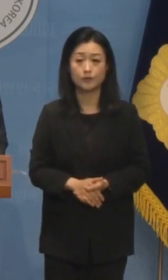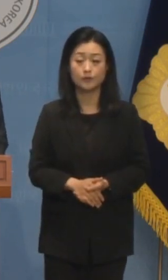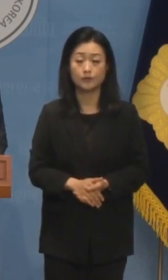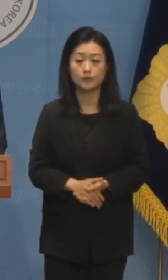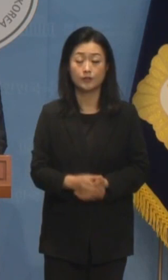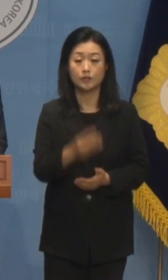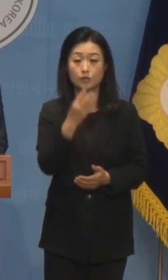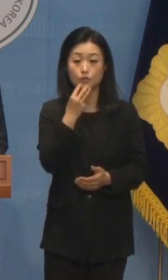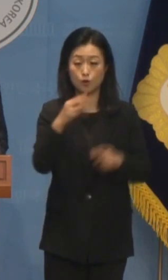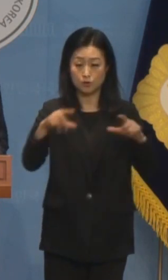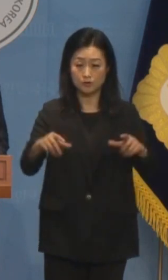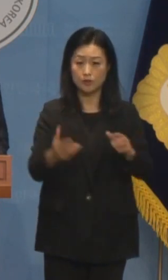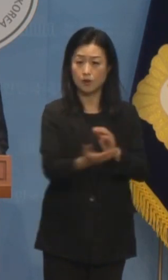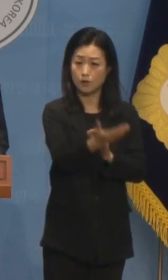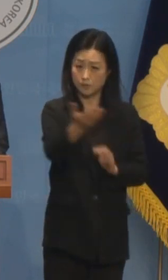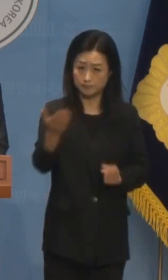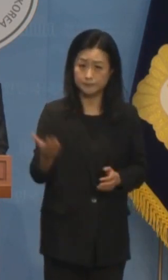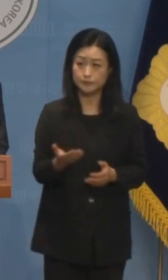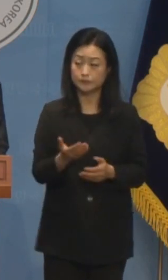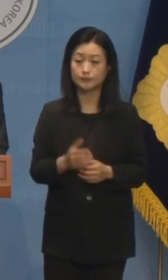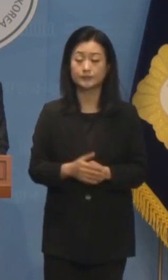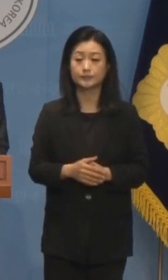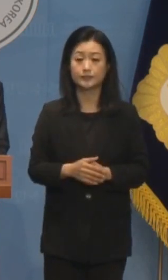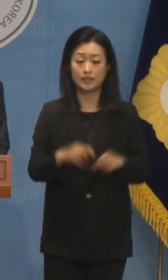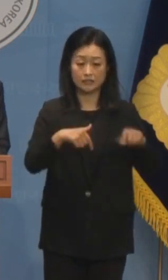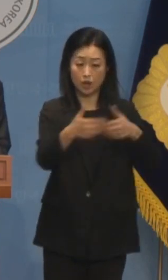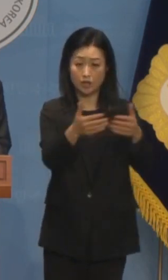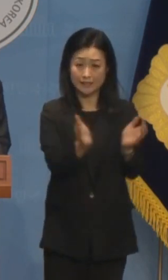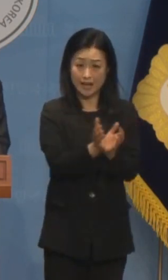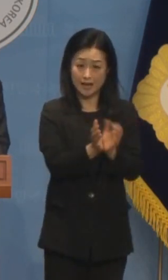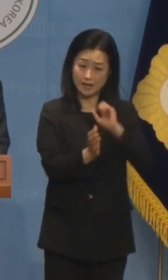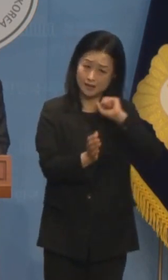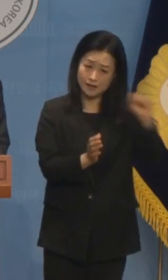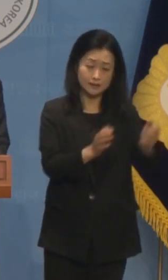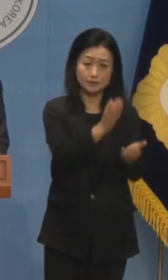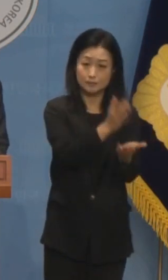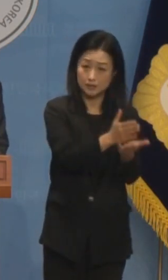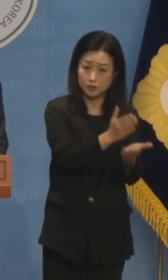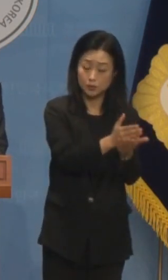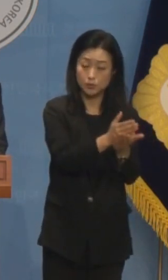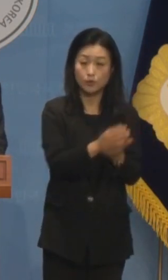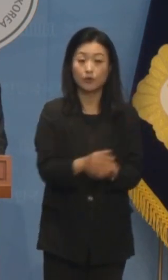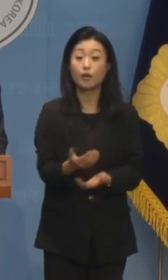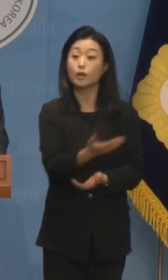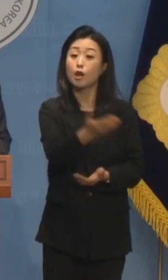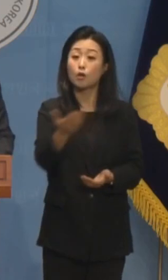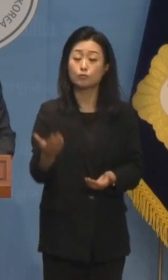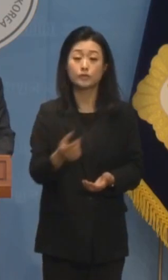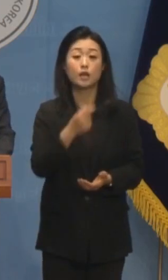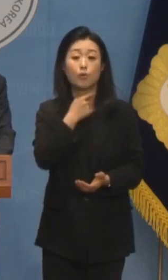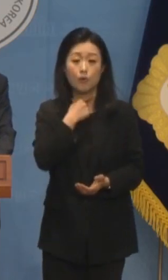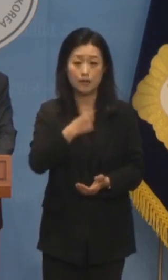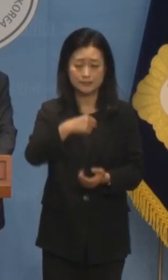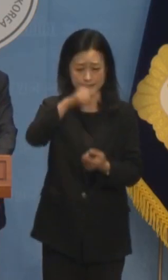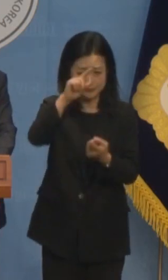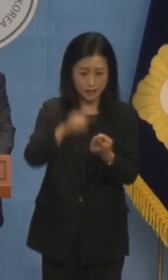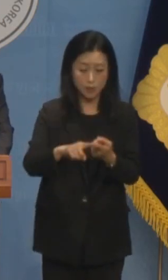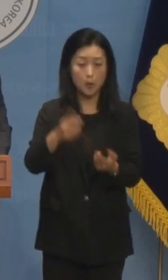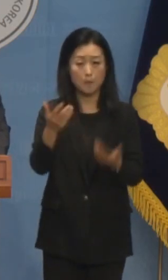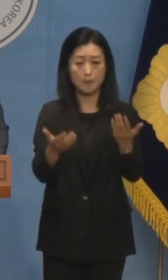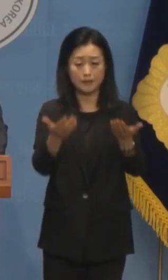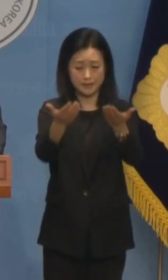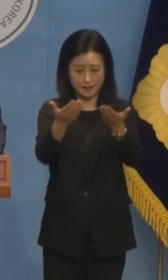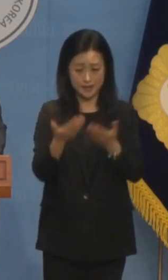서울 시민들께서, 정당이 아니라 서울 시민들께서